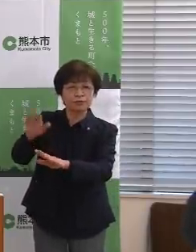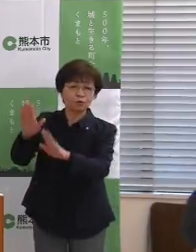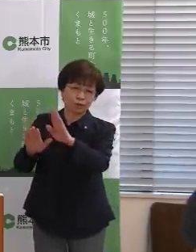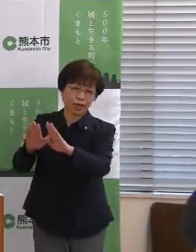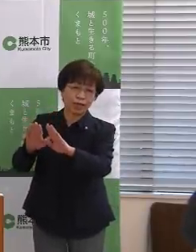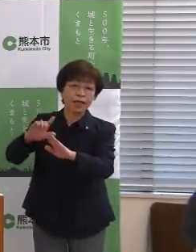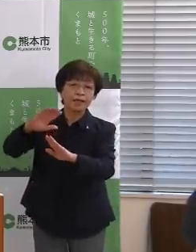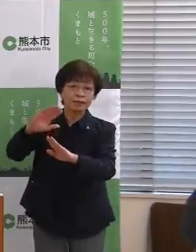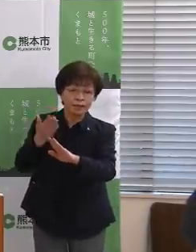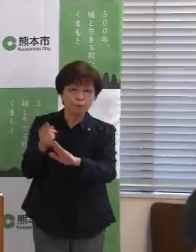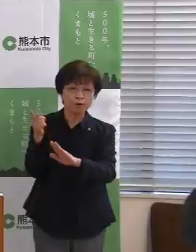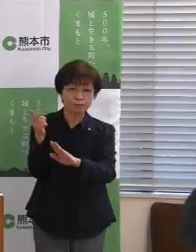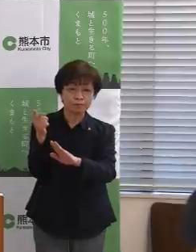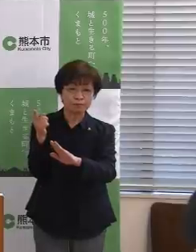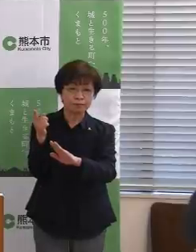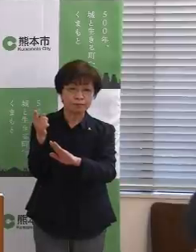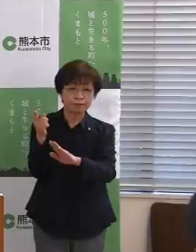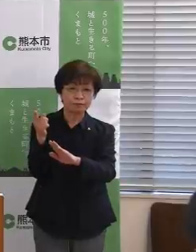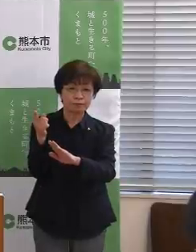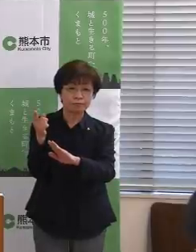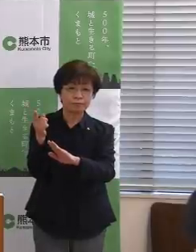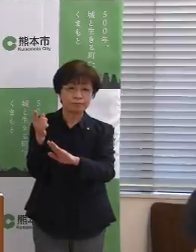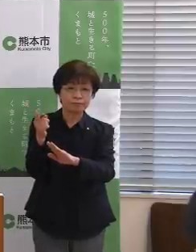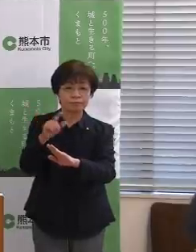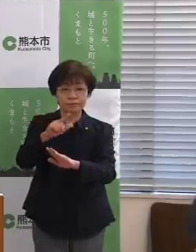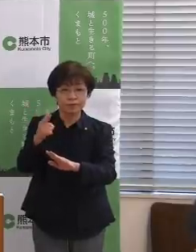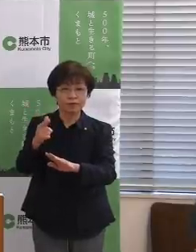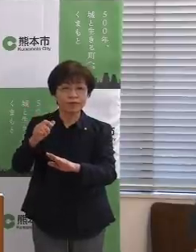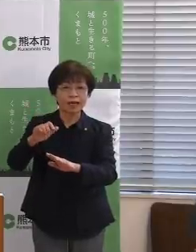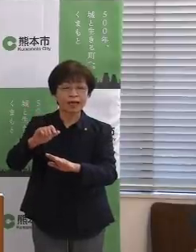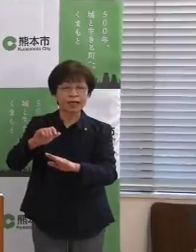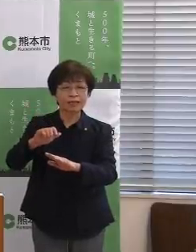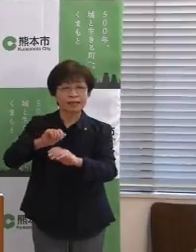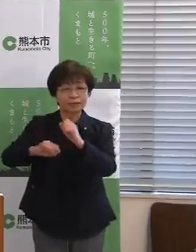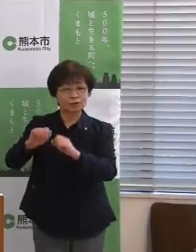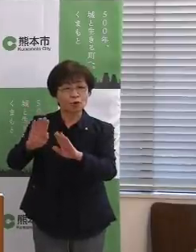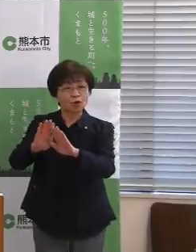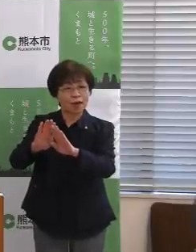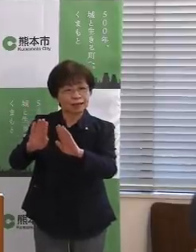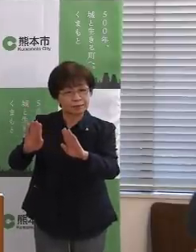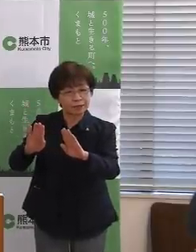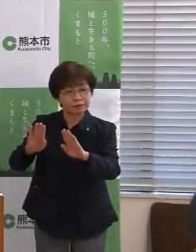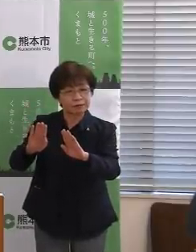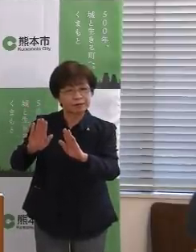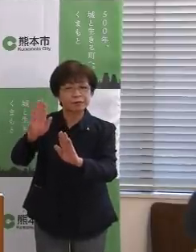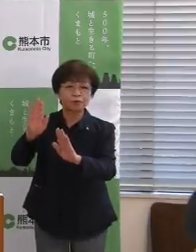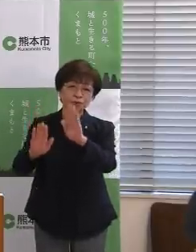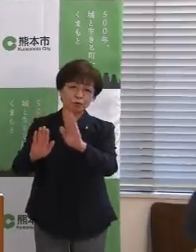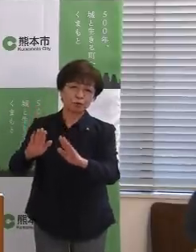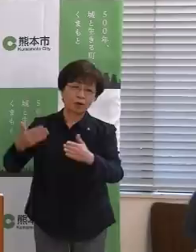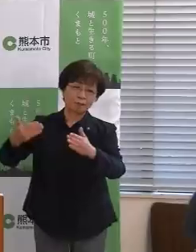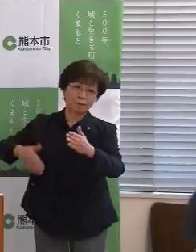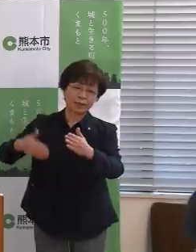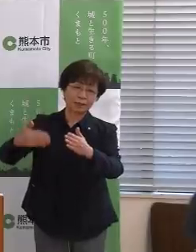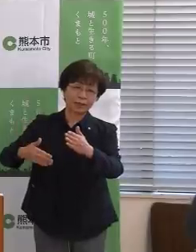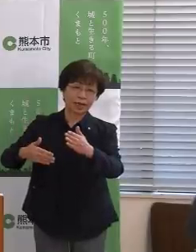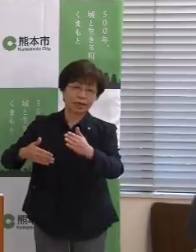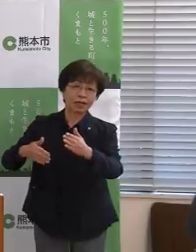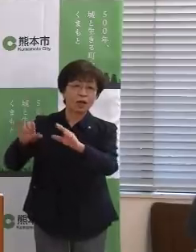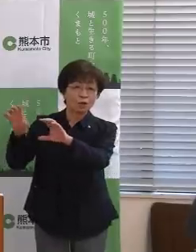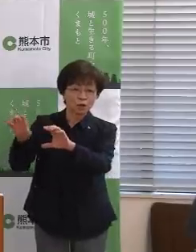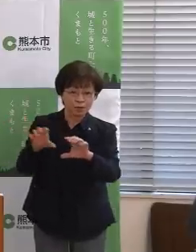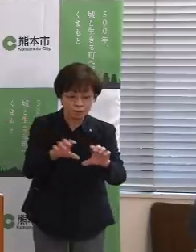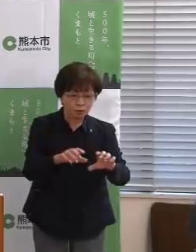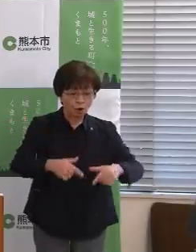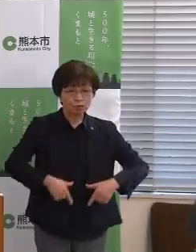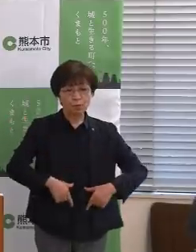だですねいろいろな活動を解除する状況にないということを鑑みればですね、この熊